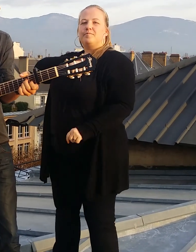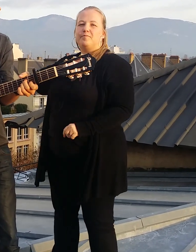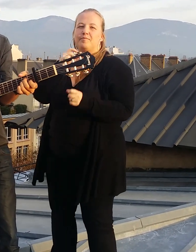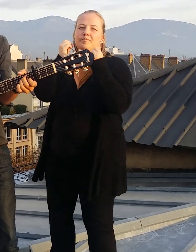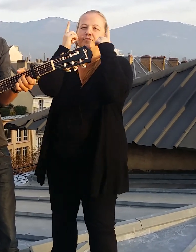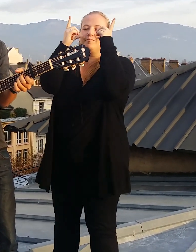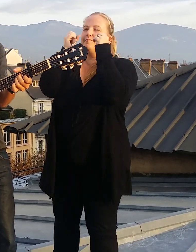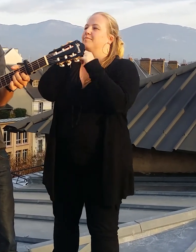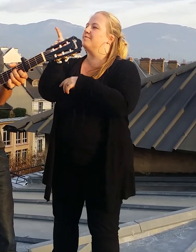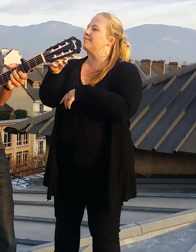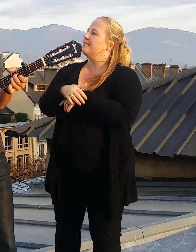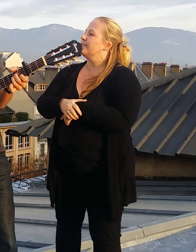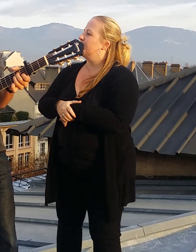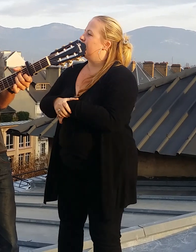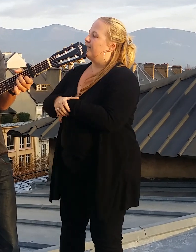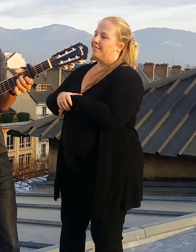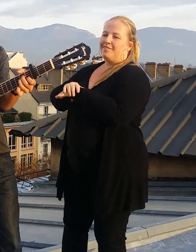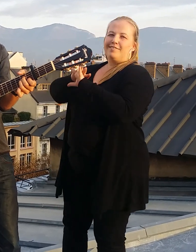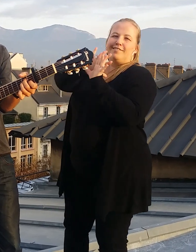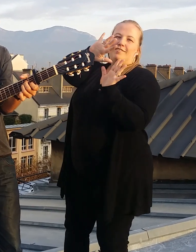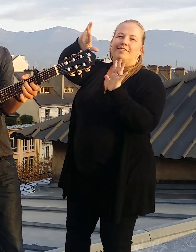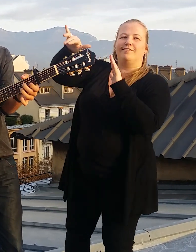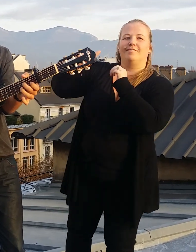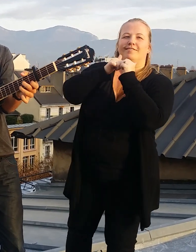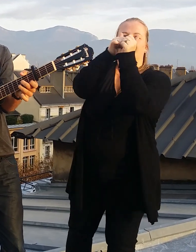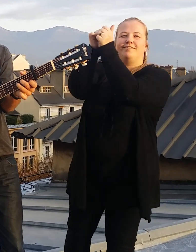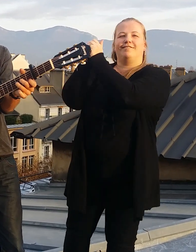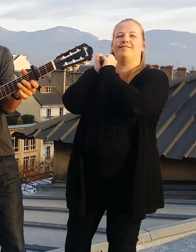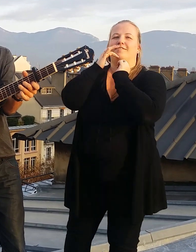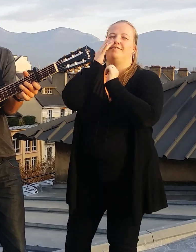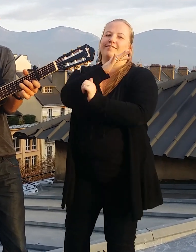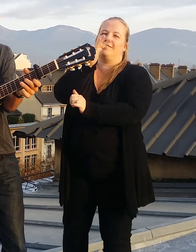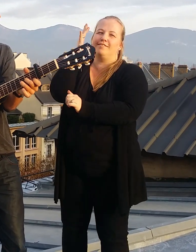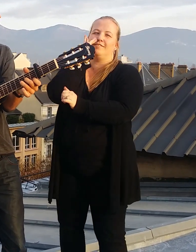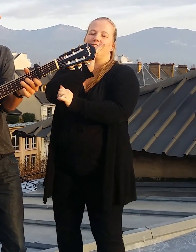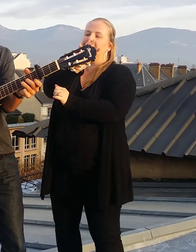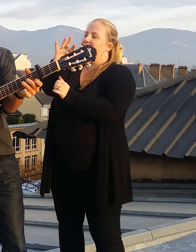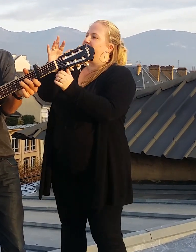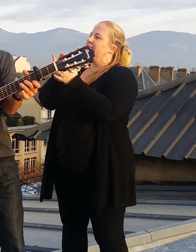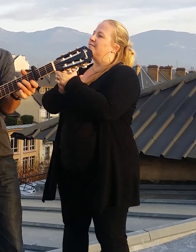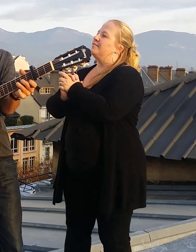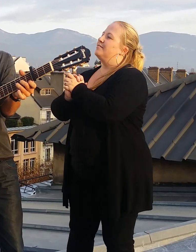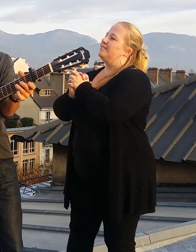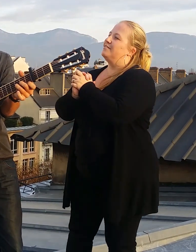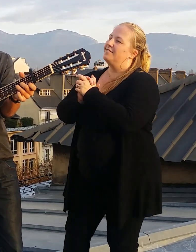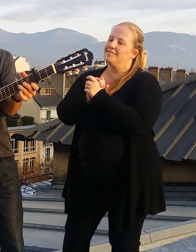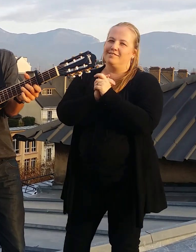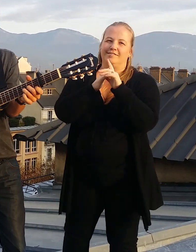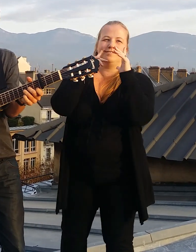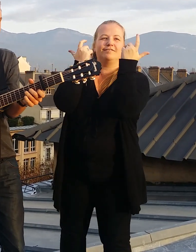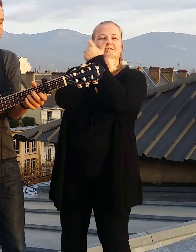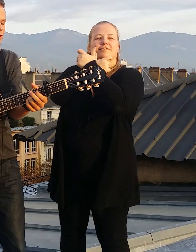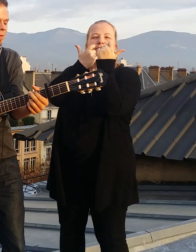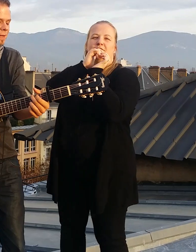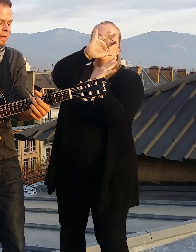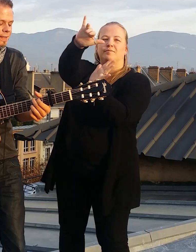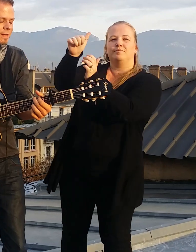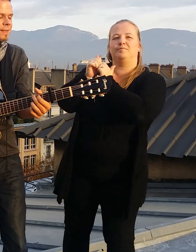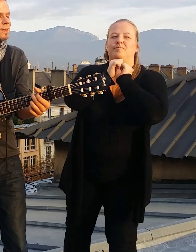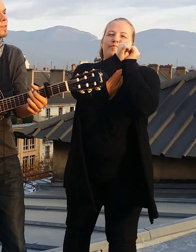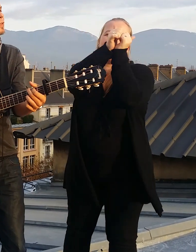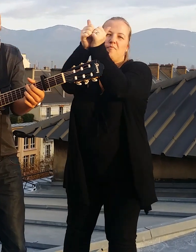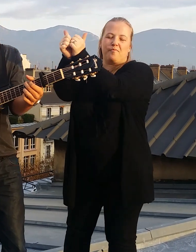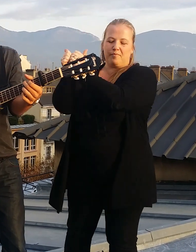mes rires t'étonnent, chante avec moi cette chanson et rejoins